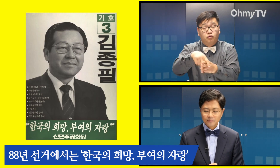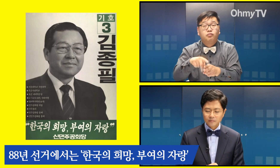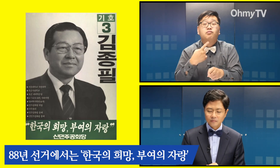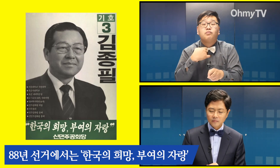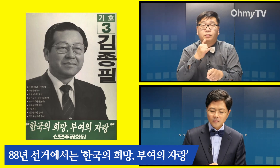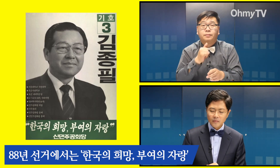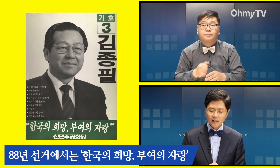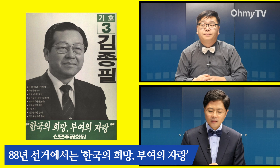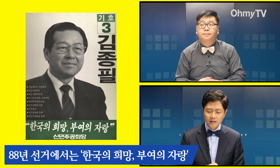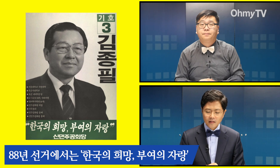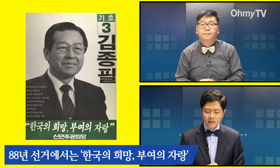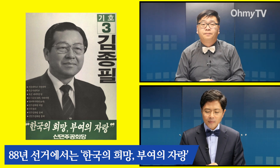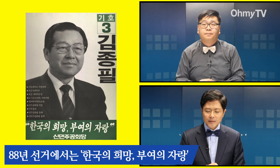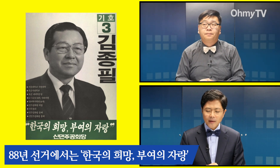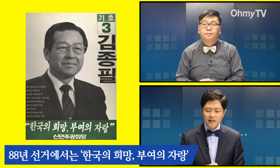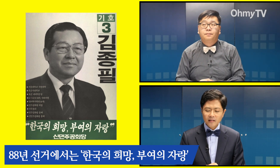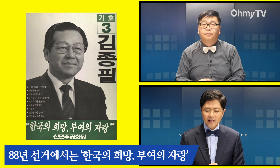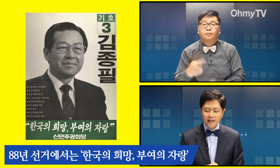하셨고요.